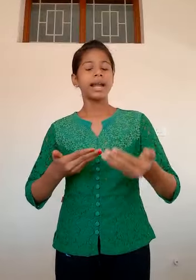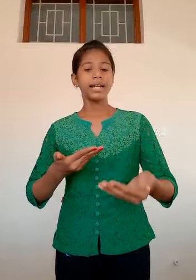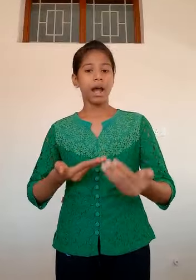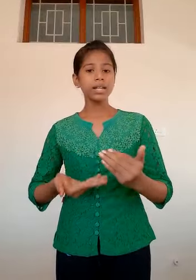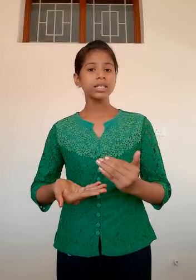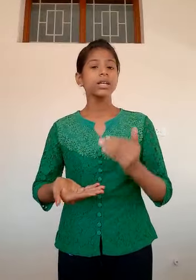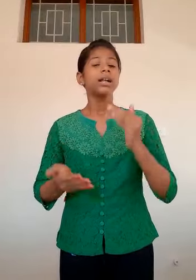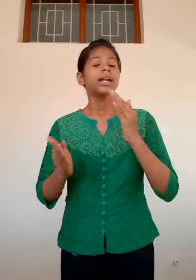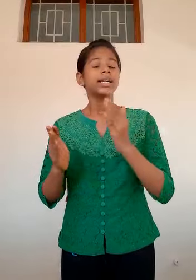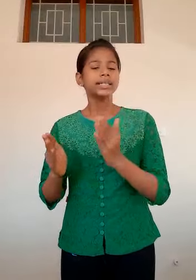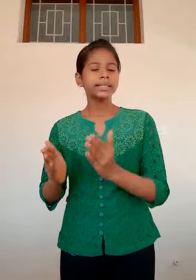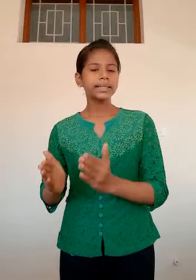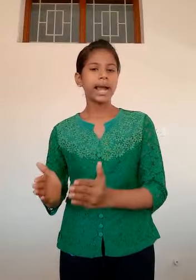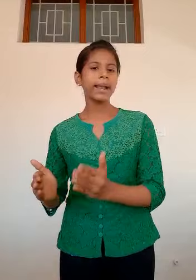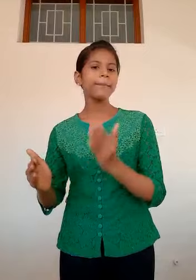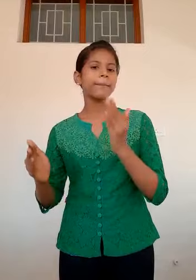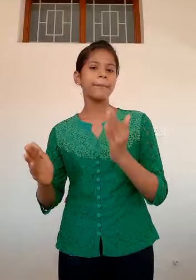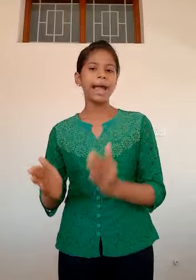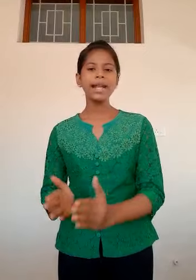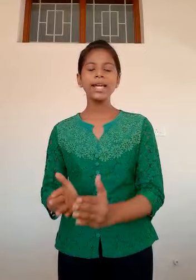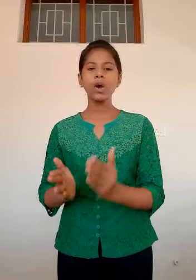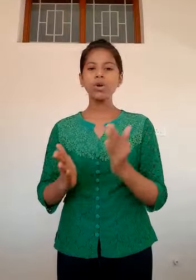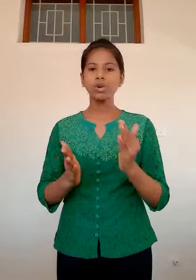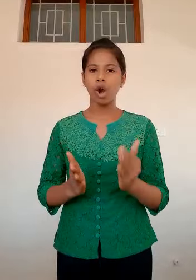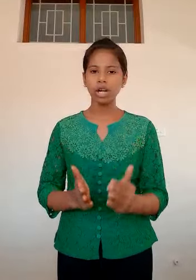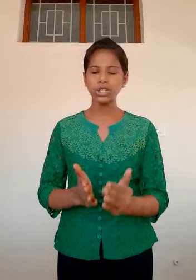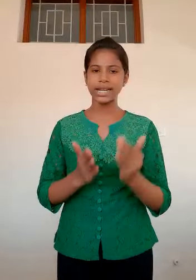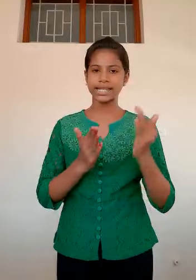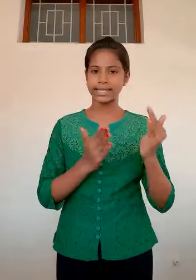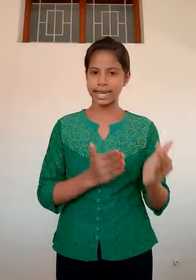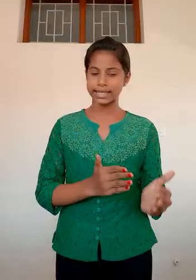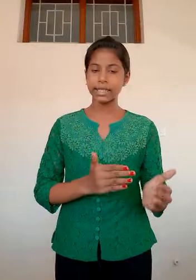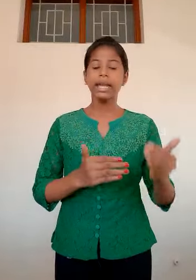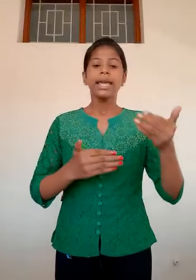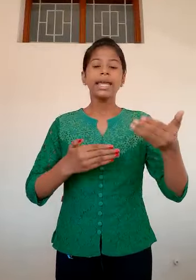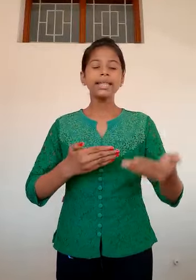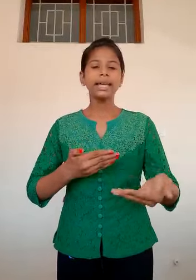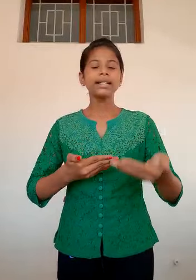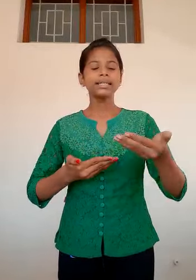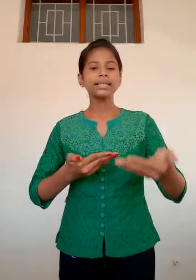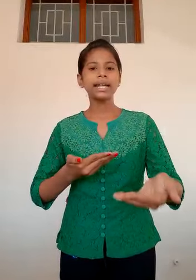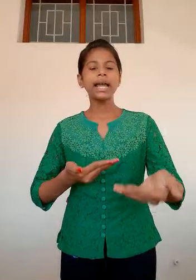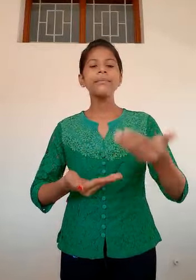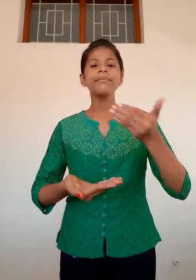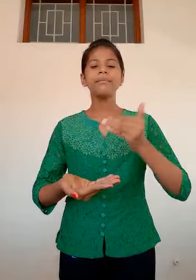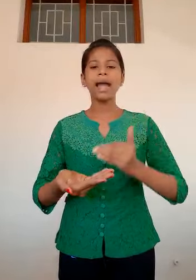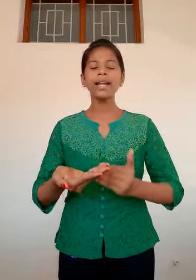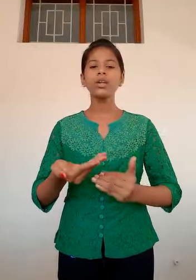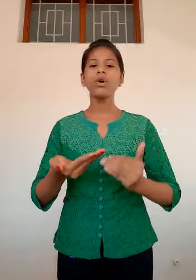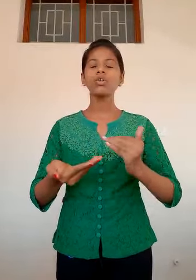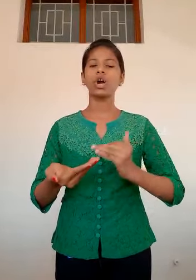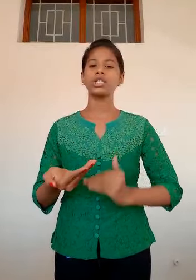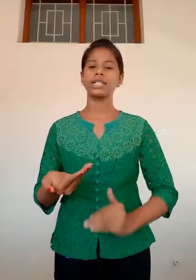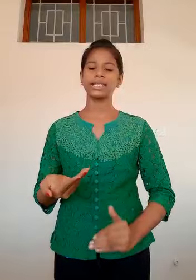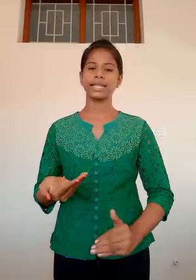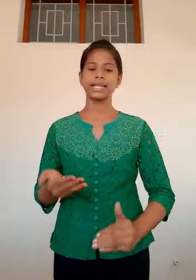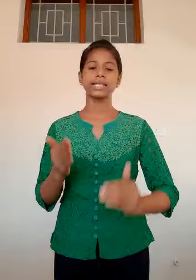இப்போது TIME MICROCONSCIOUSNESS இந்த TIME MICROCONSCIOUSNESS